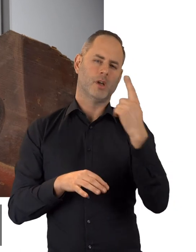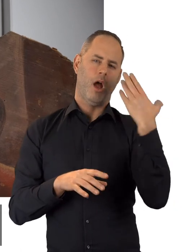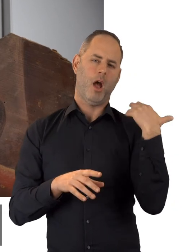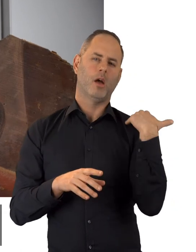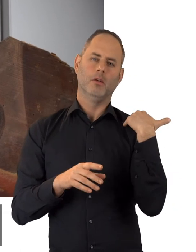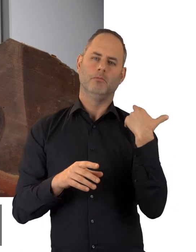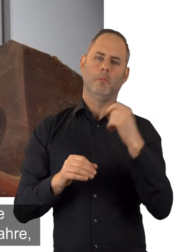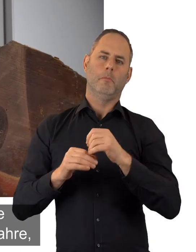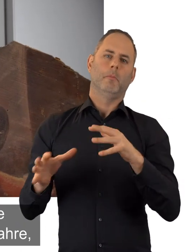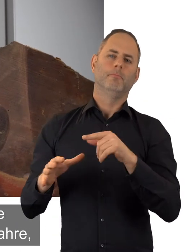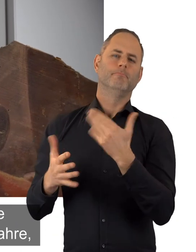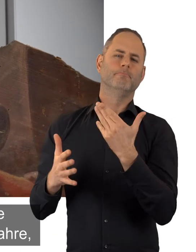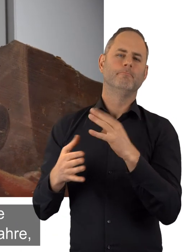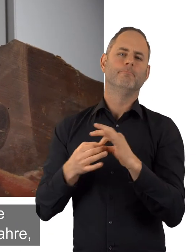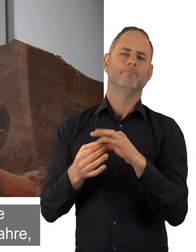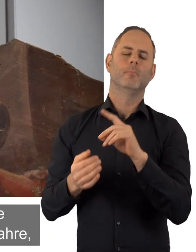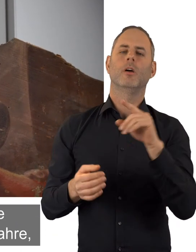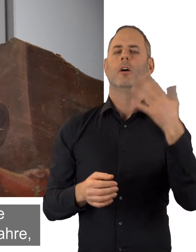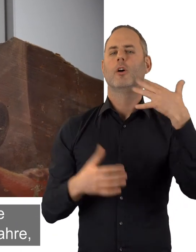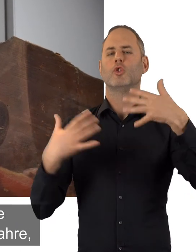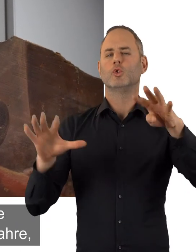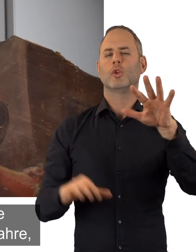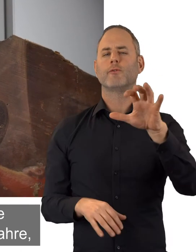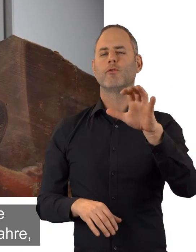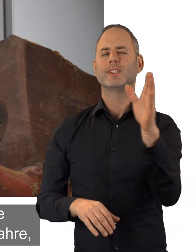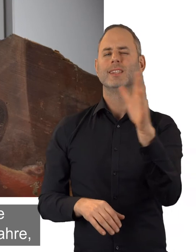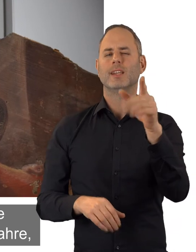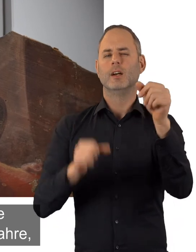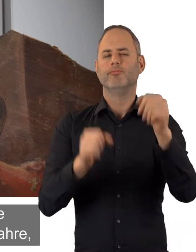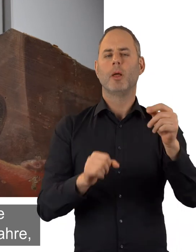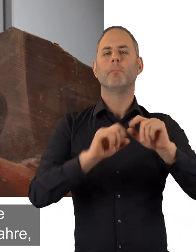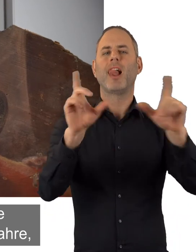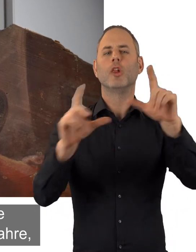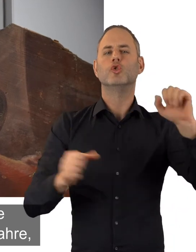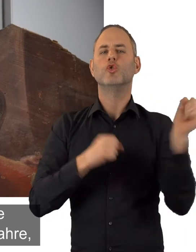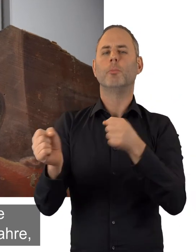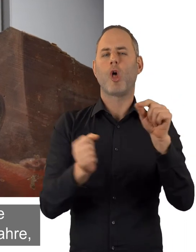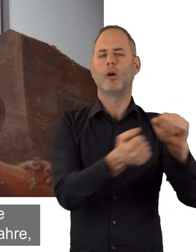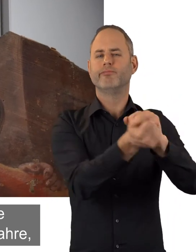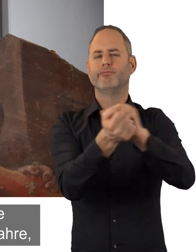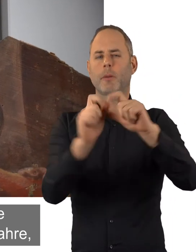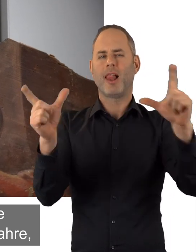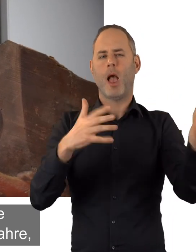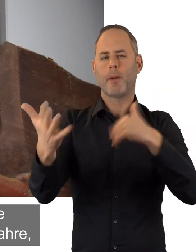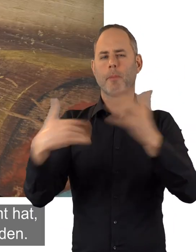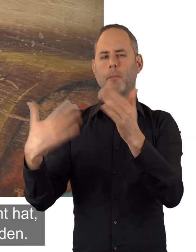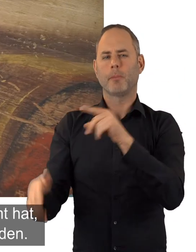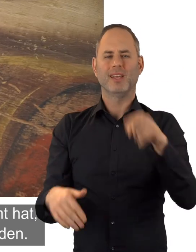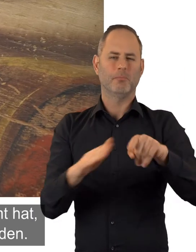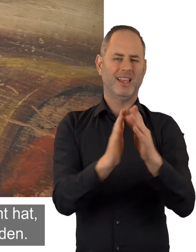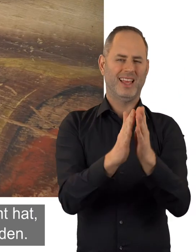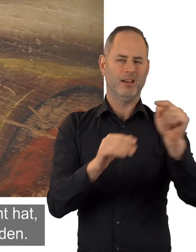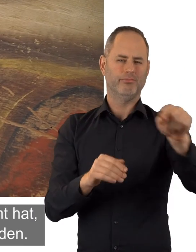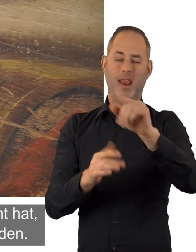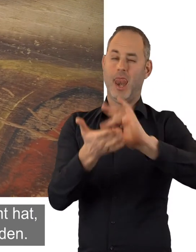15 Jahren, nachdem auch wieder die Bilderstürmerei der 50er Jahre, der 1950er Jahre so manche